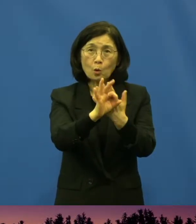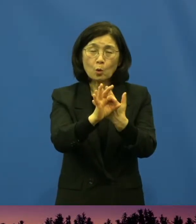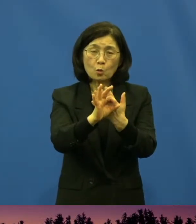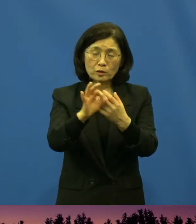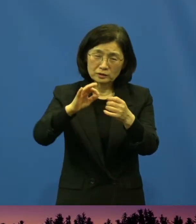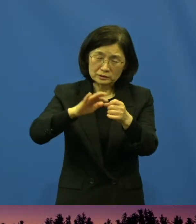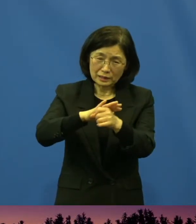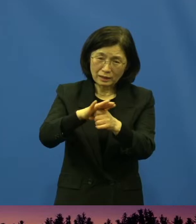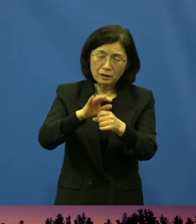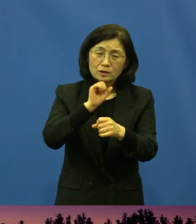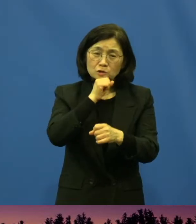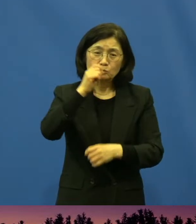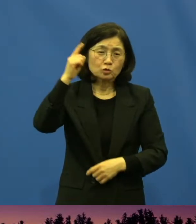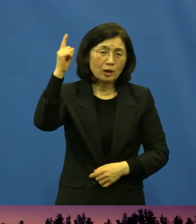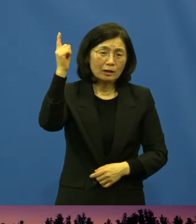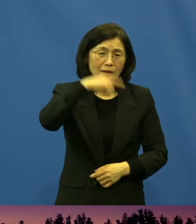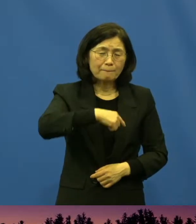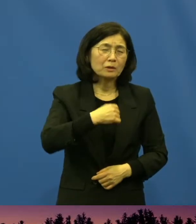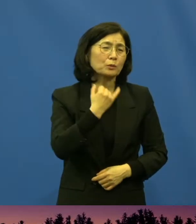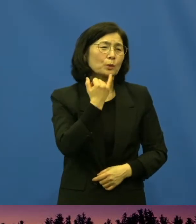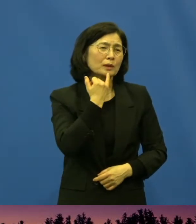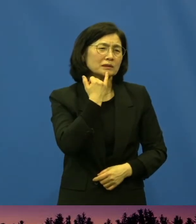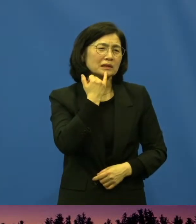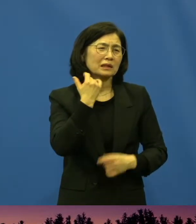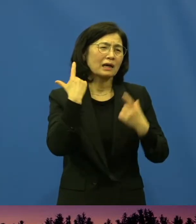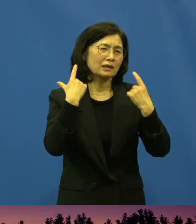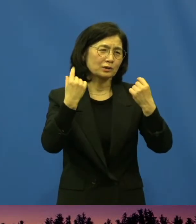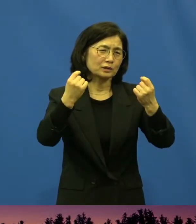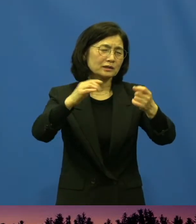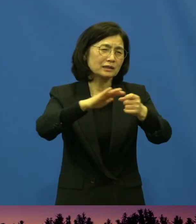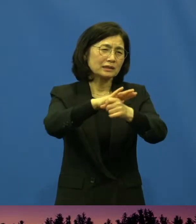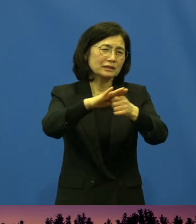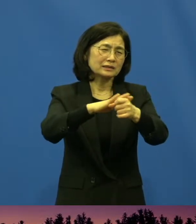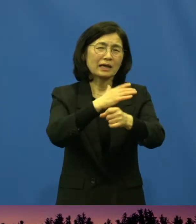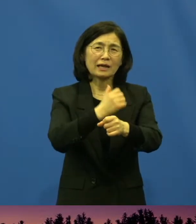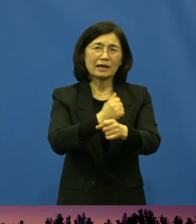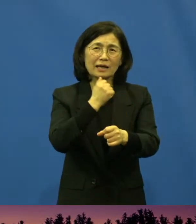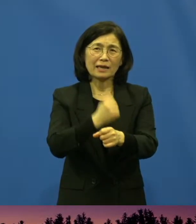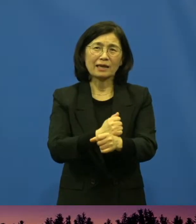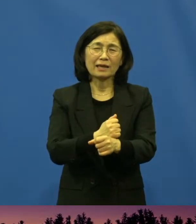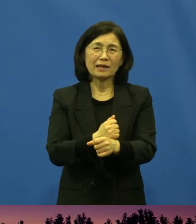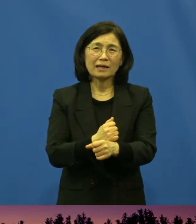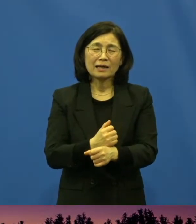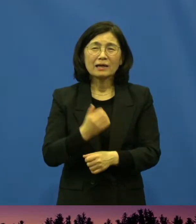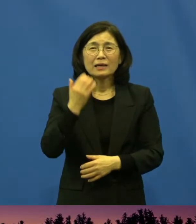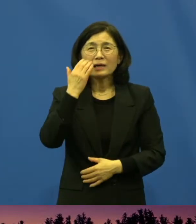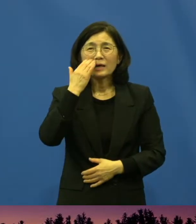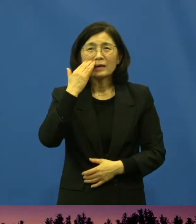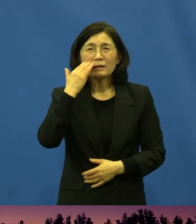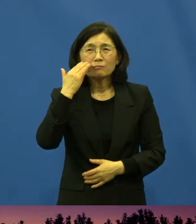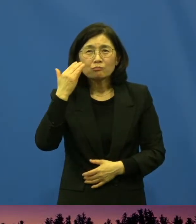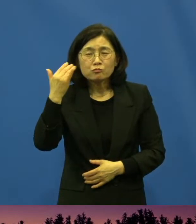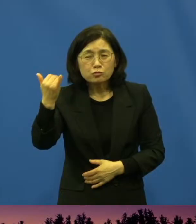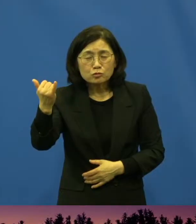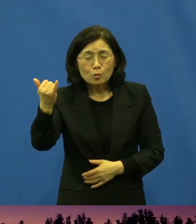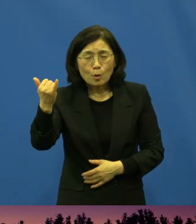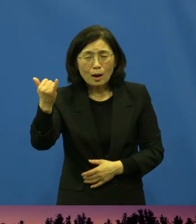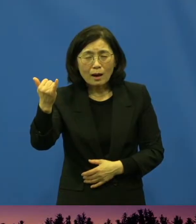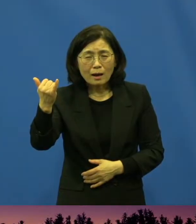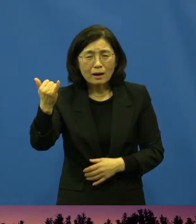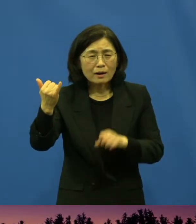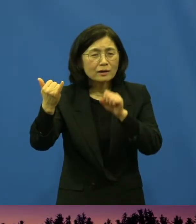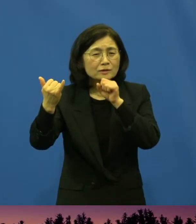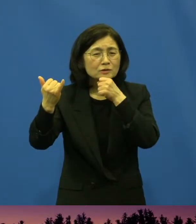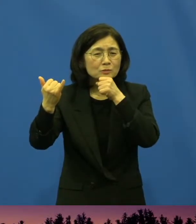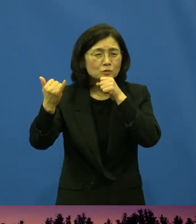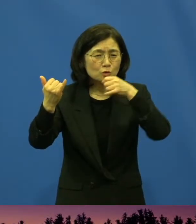사랑하고. 근데 그때는 뭐예요? 사랑하지만 그 엄마 아빠가 가슴이 쓰리면서 사랑하겠지.